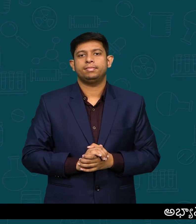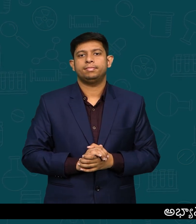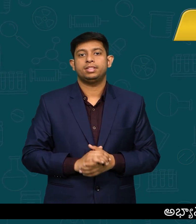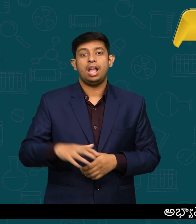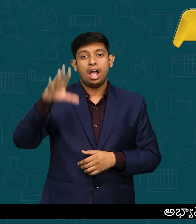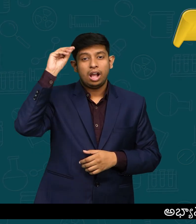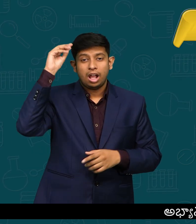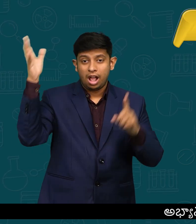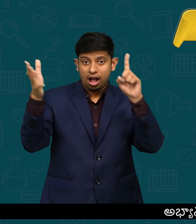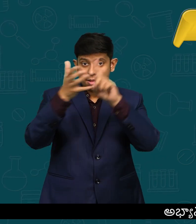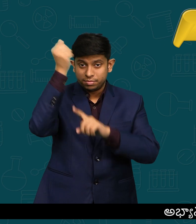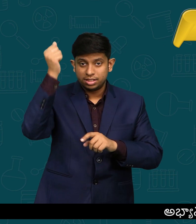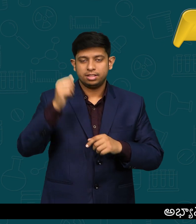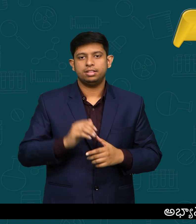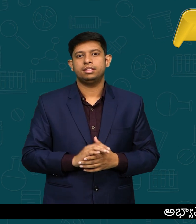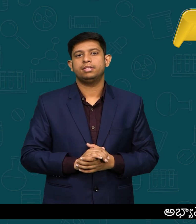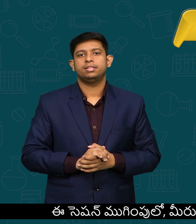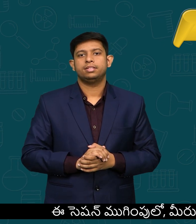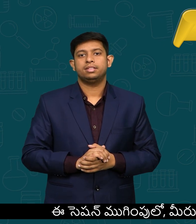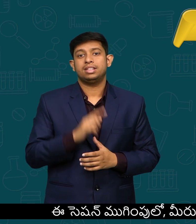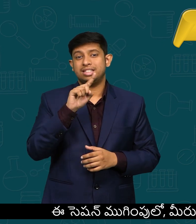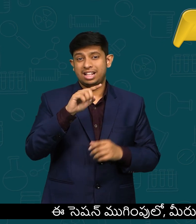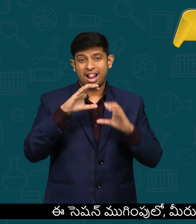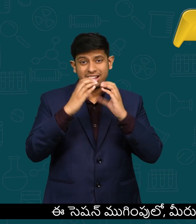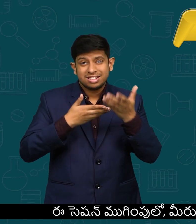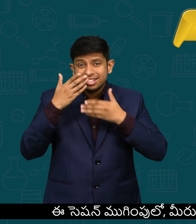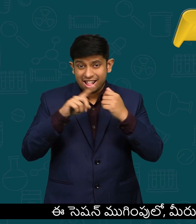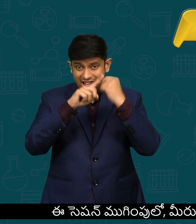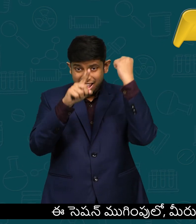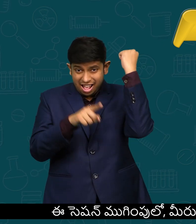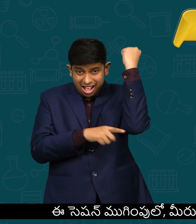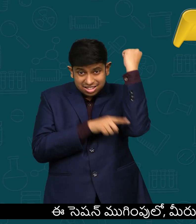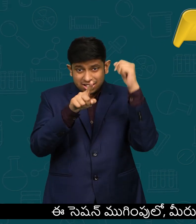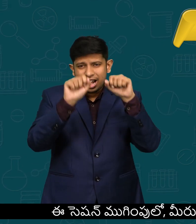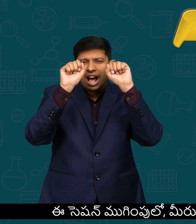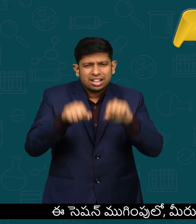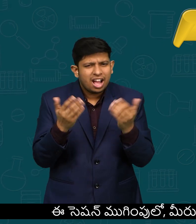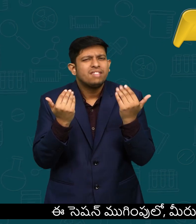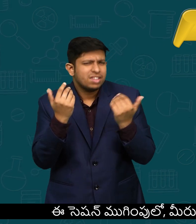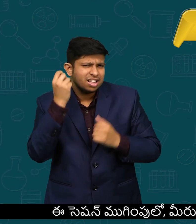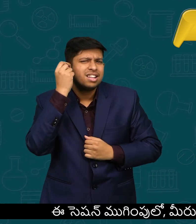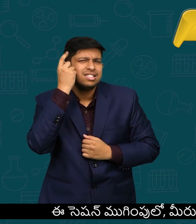అభ్యాస ఫలితాలు. ఈ సెషన్ ముగింపులో మీరు దీని గురించి అర్థం